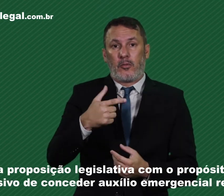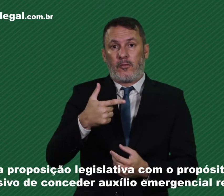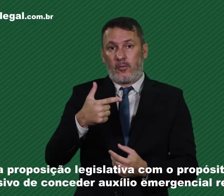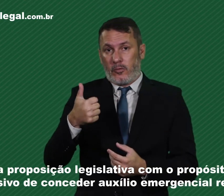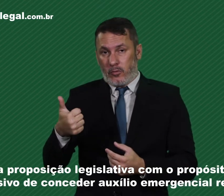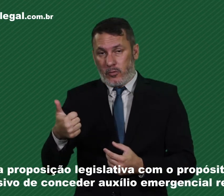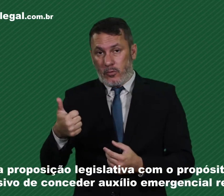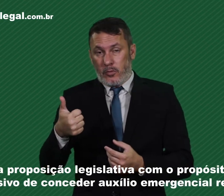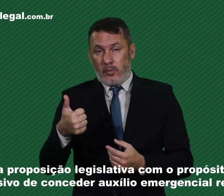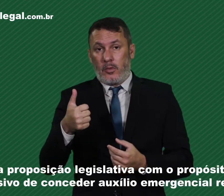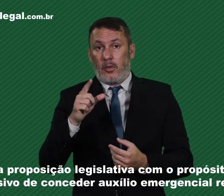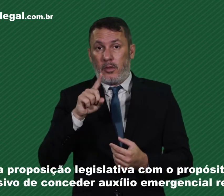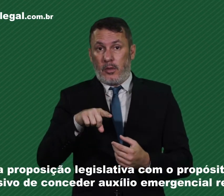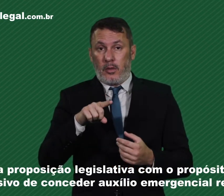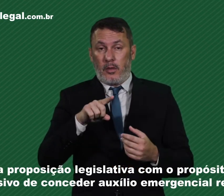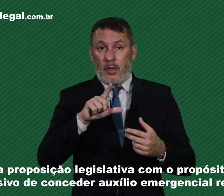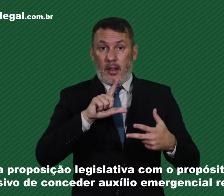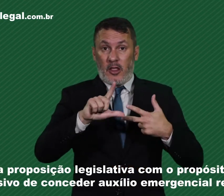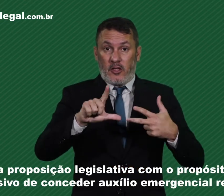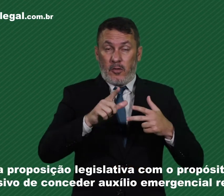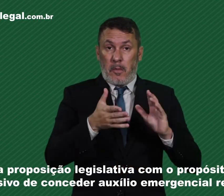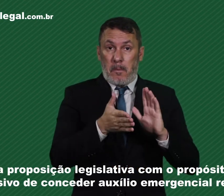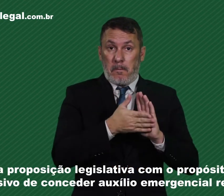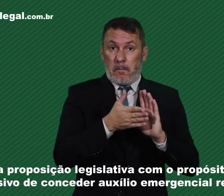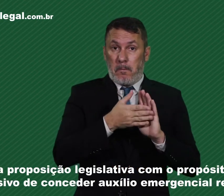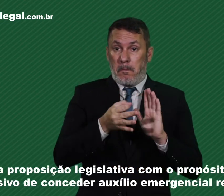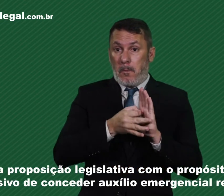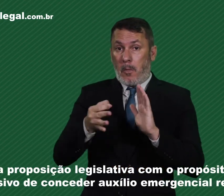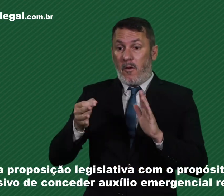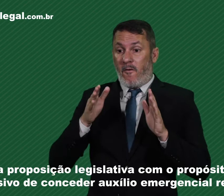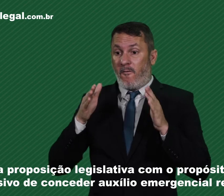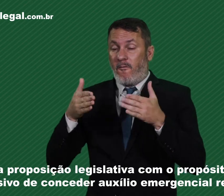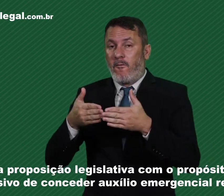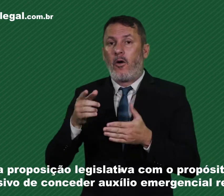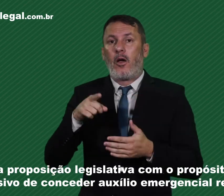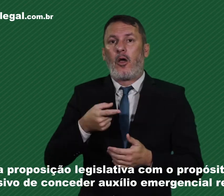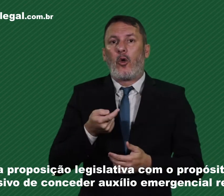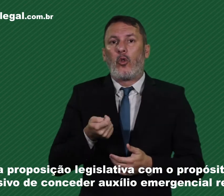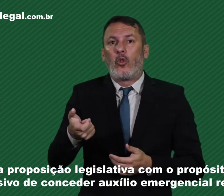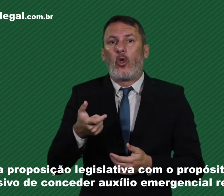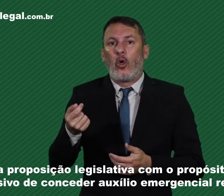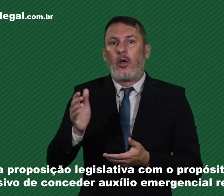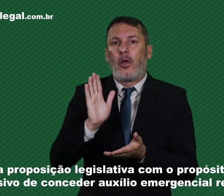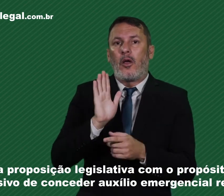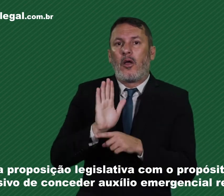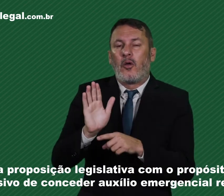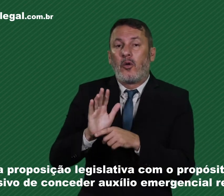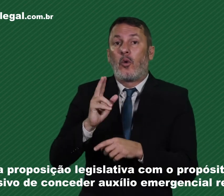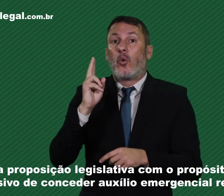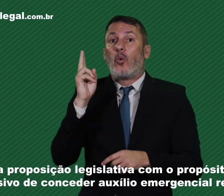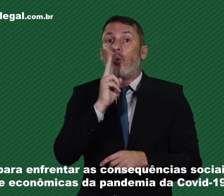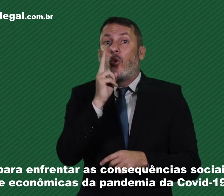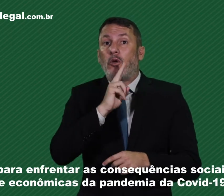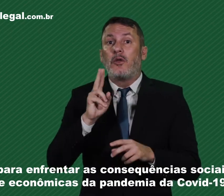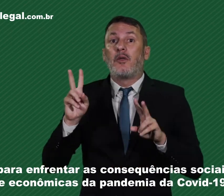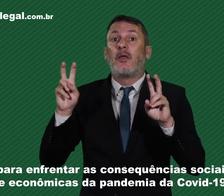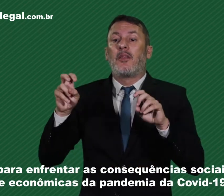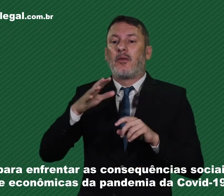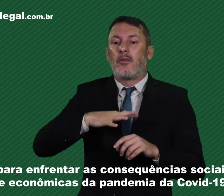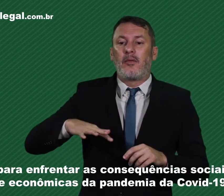a proposição Legislativa com o propósito exclusivo de conceder auxílio emergencial residual para enfrentar